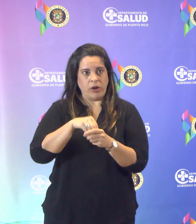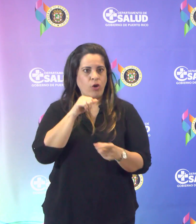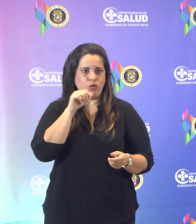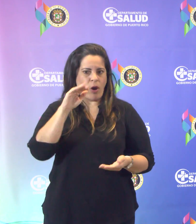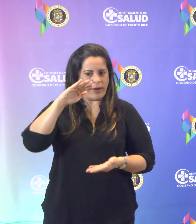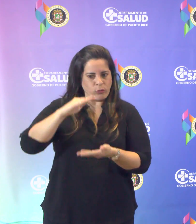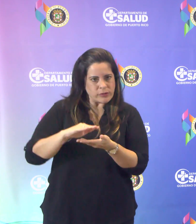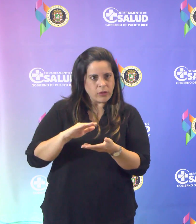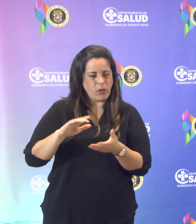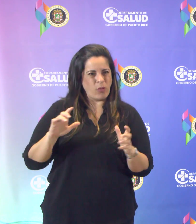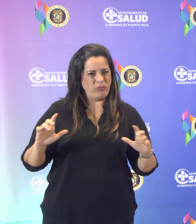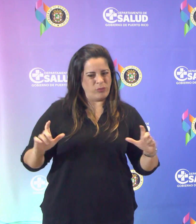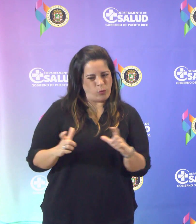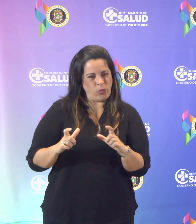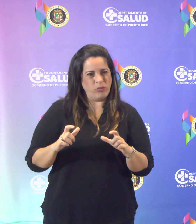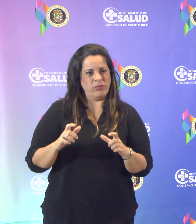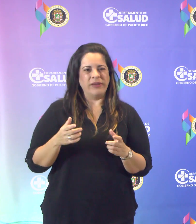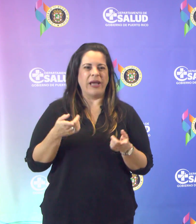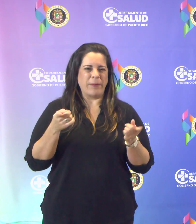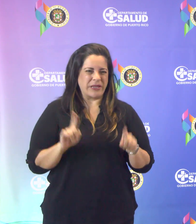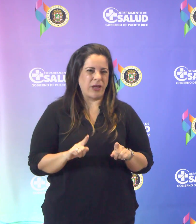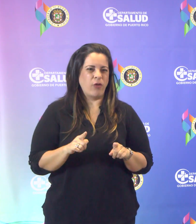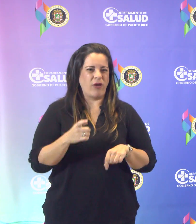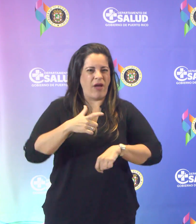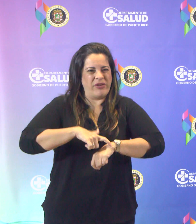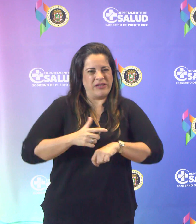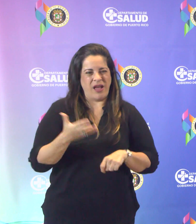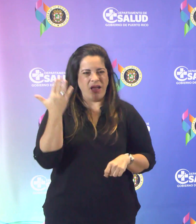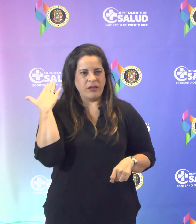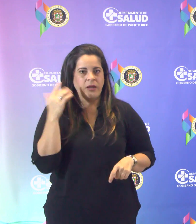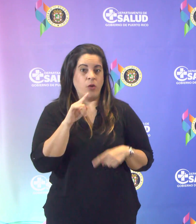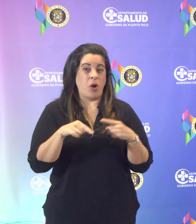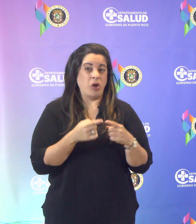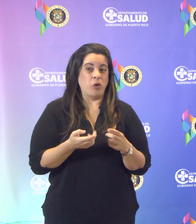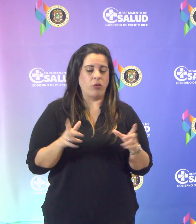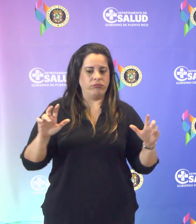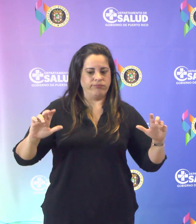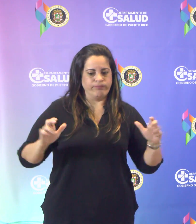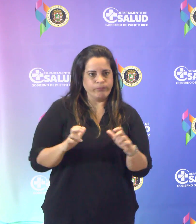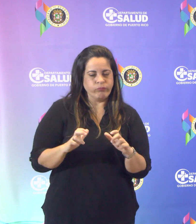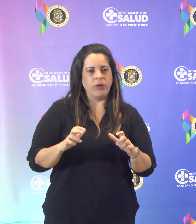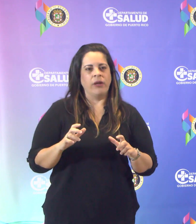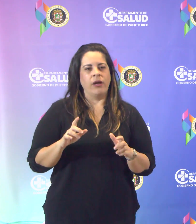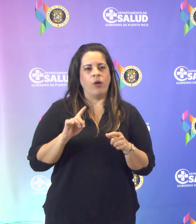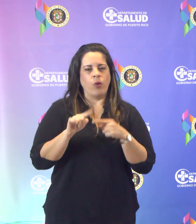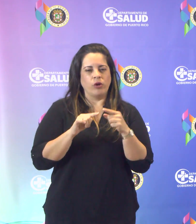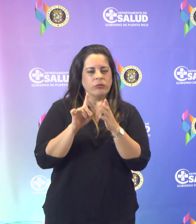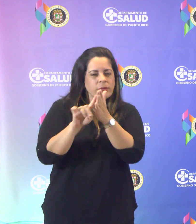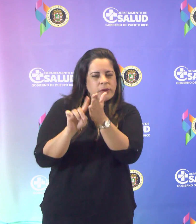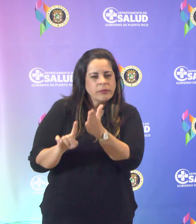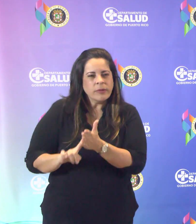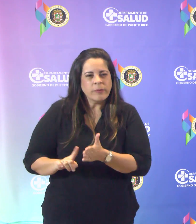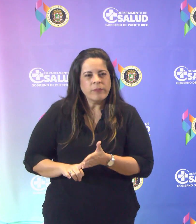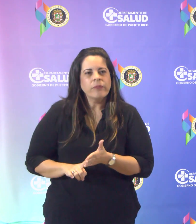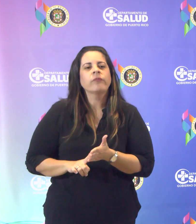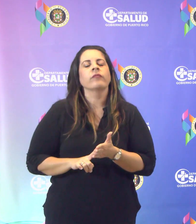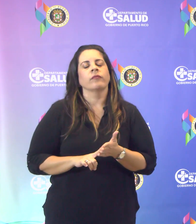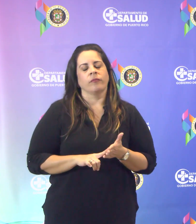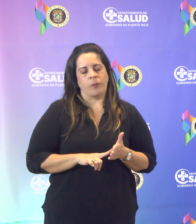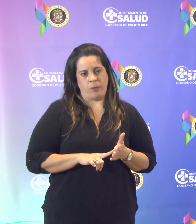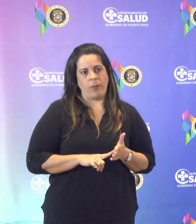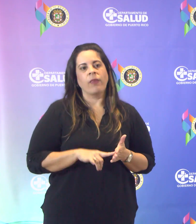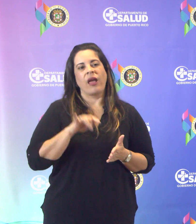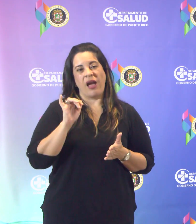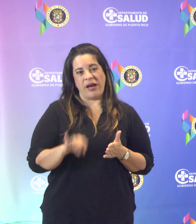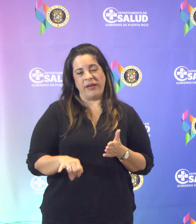reducido, como ha sucedido en otras ocasiones cuando hay una baja significativa en el censo, que entonces